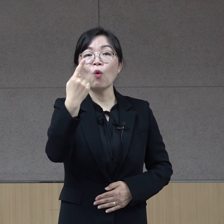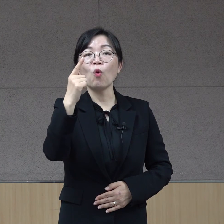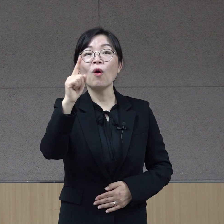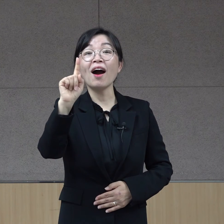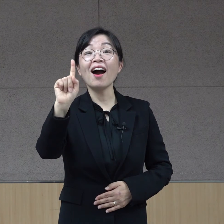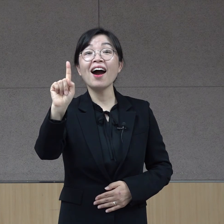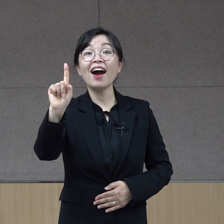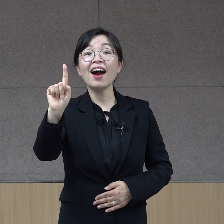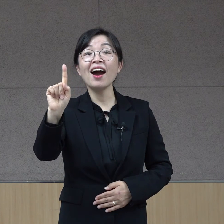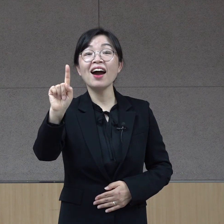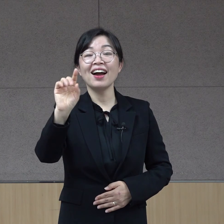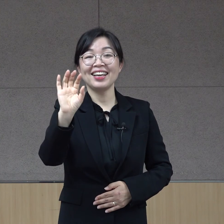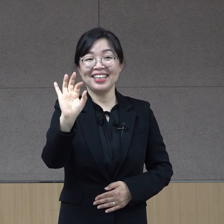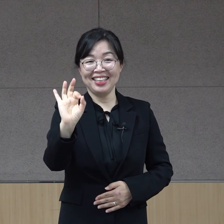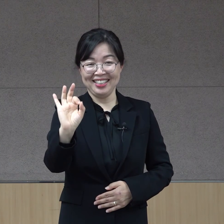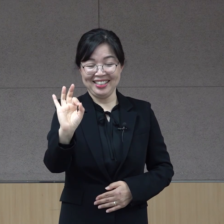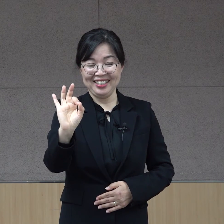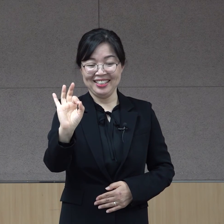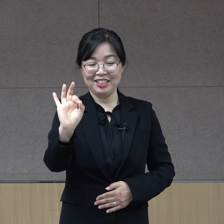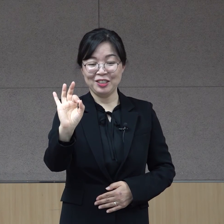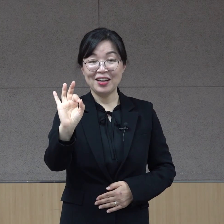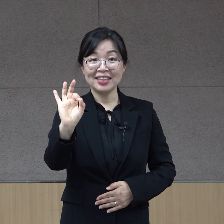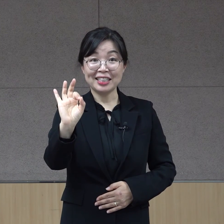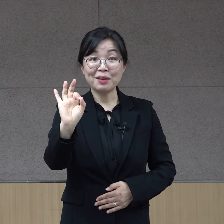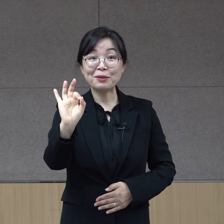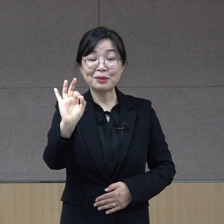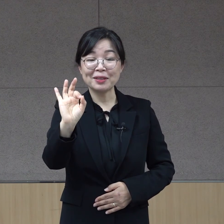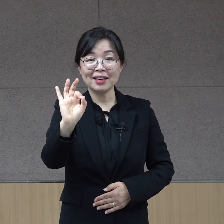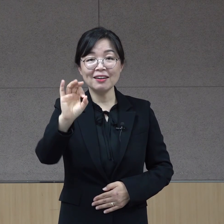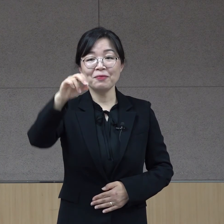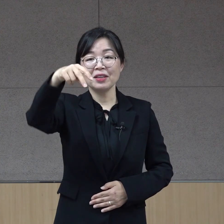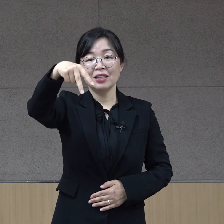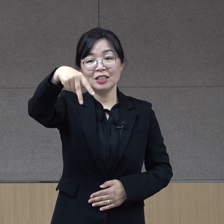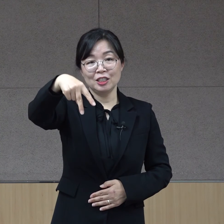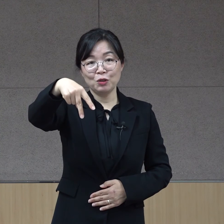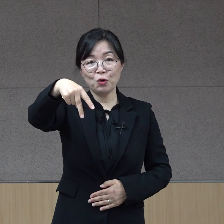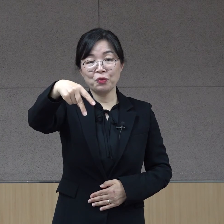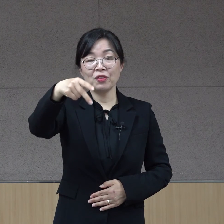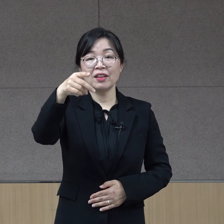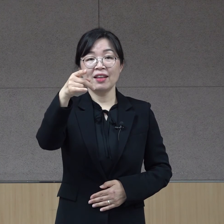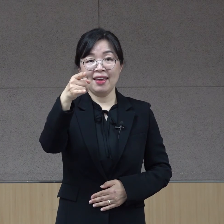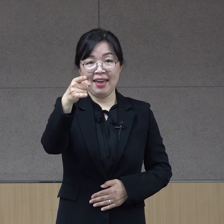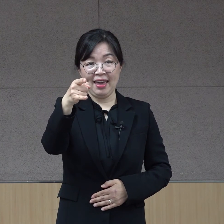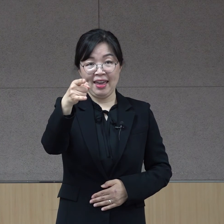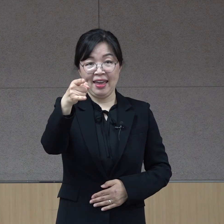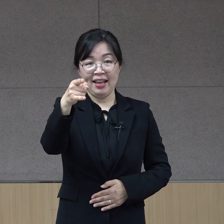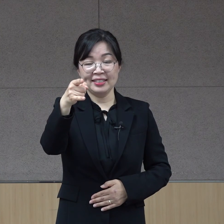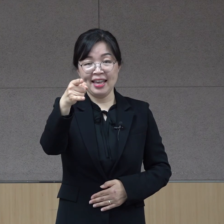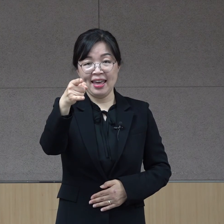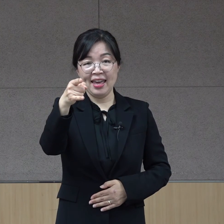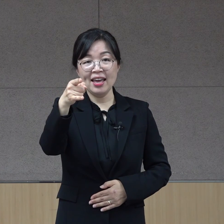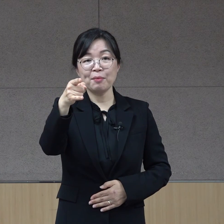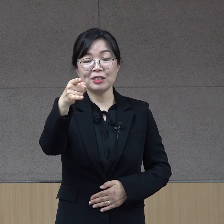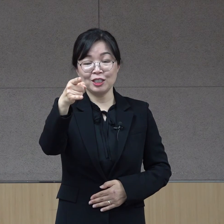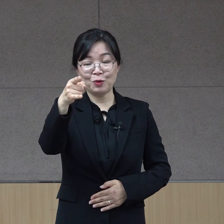오, 아, 이응. 그렇죠. 다시 한번 써볼까요? 시옷, 에, 세 한번